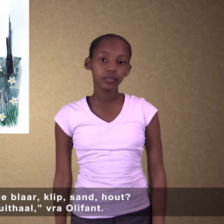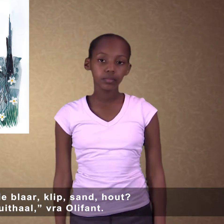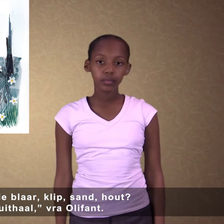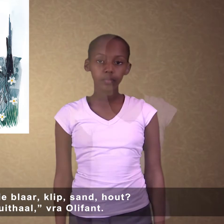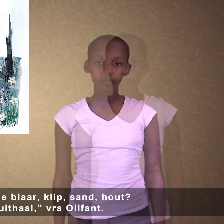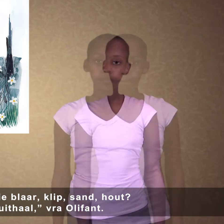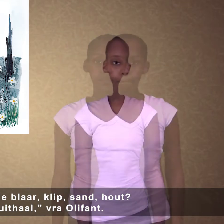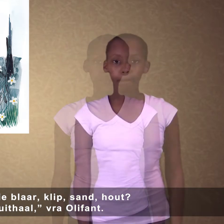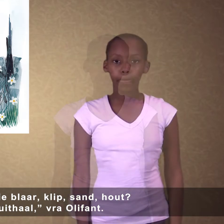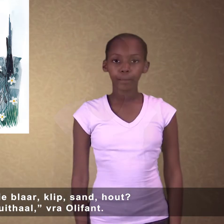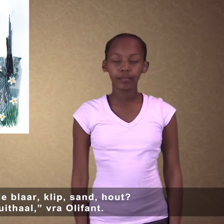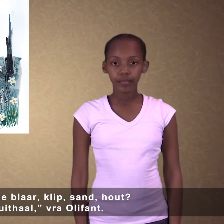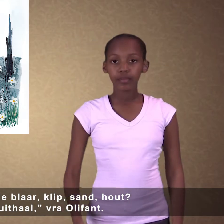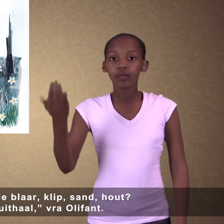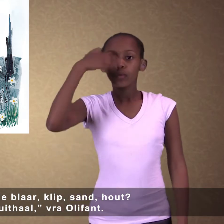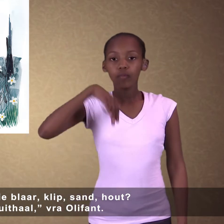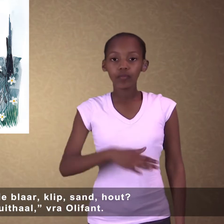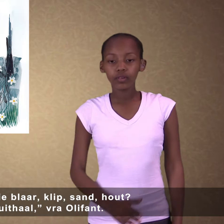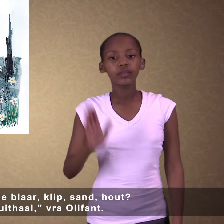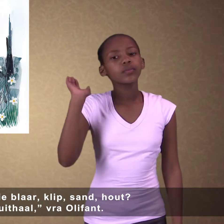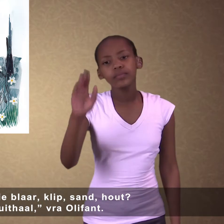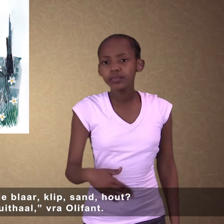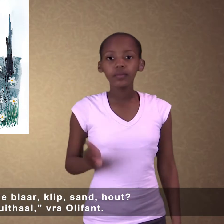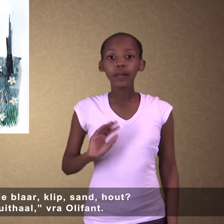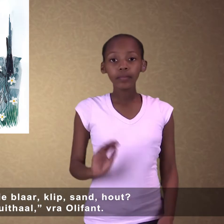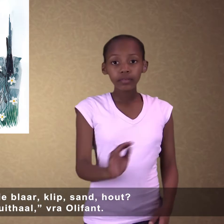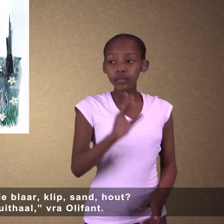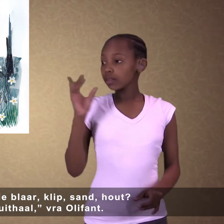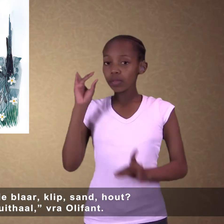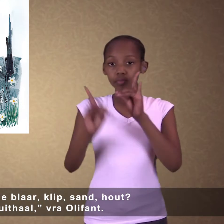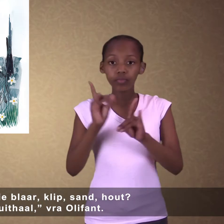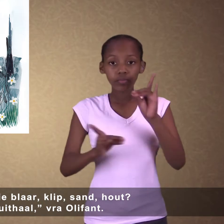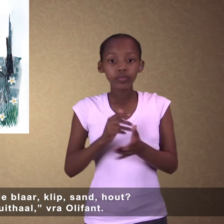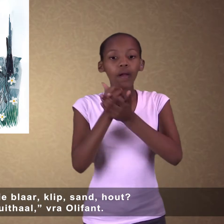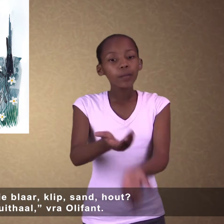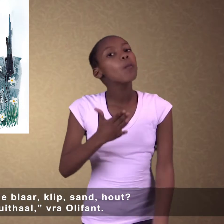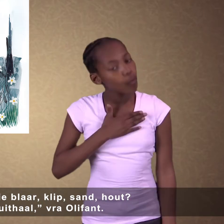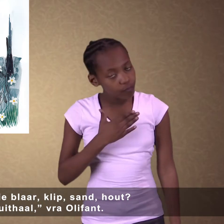hout. Sal jy dit uithaal, vra olifant?